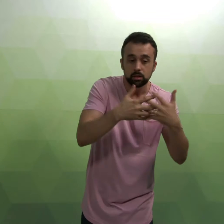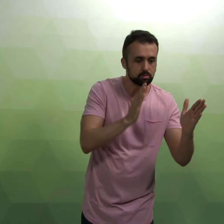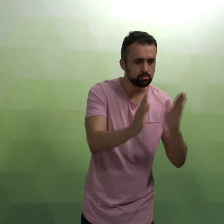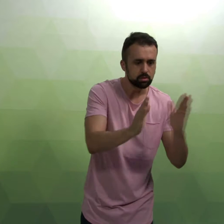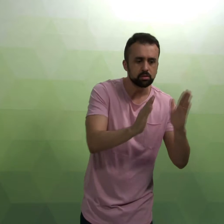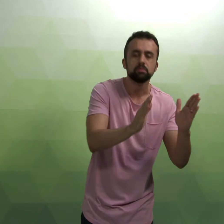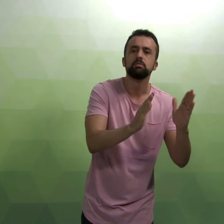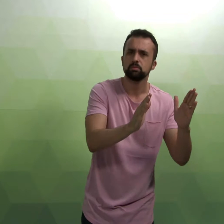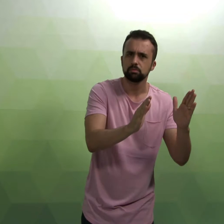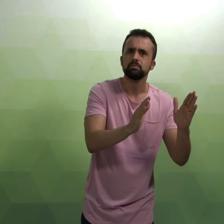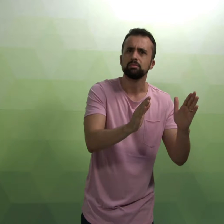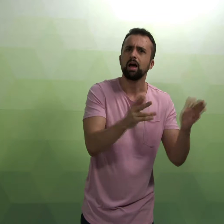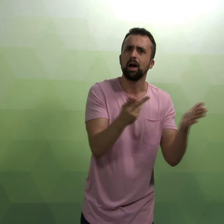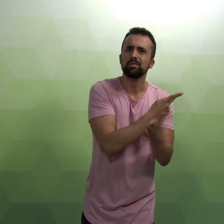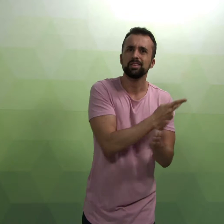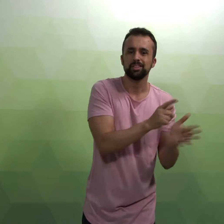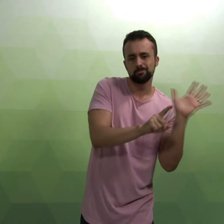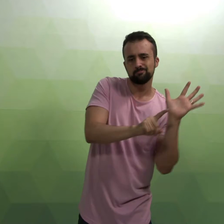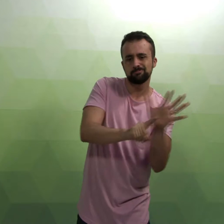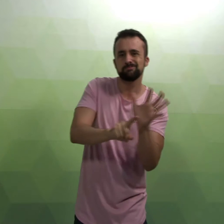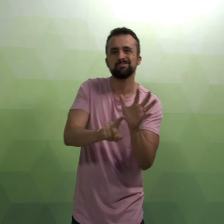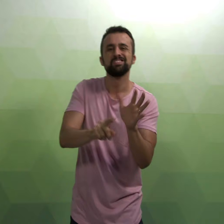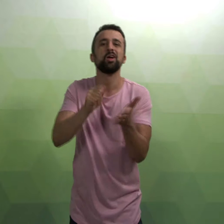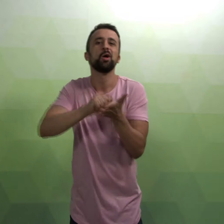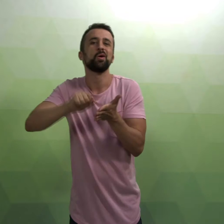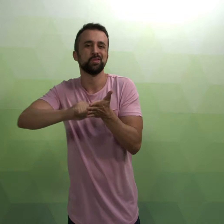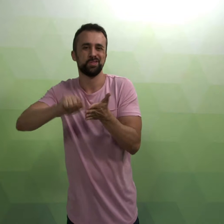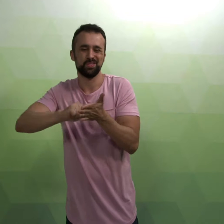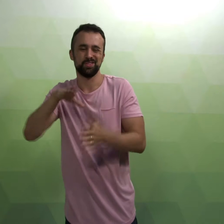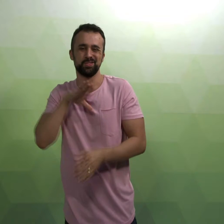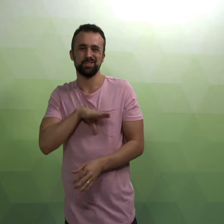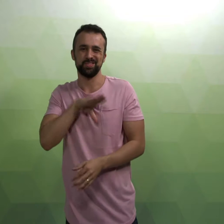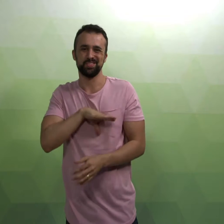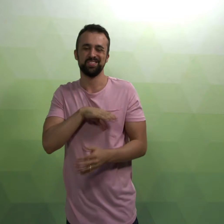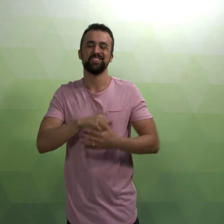aparece refletida na escrita dos surdos.